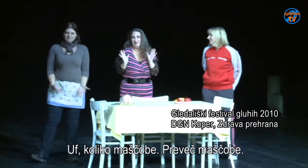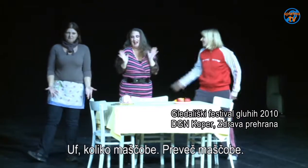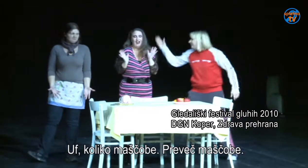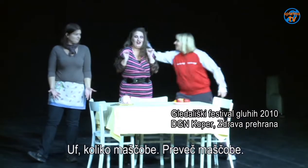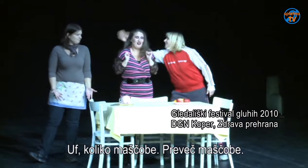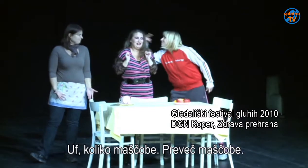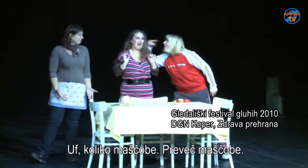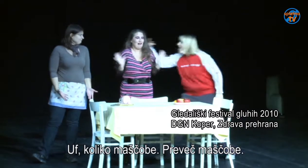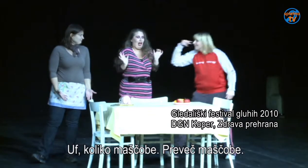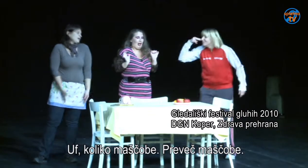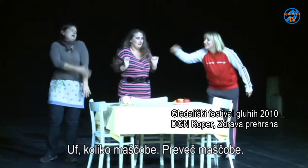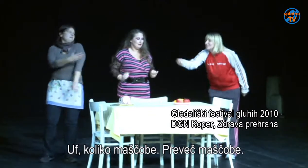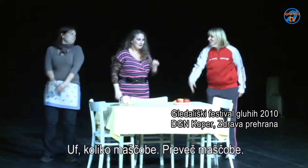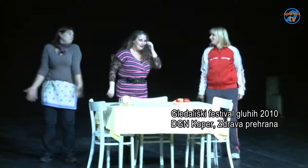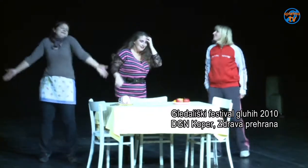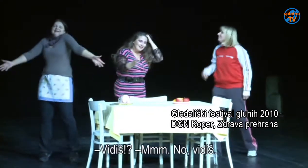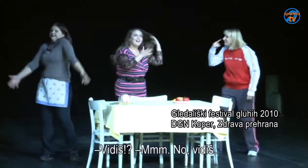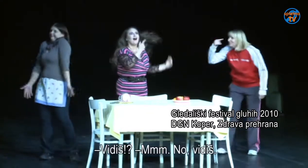Koliko maščobe, preveč maščobe. A vidiš?